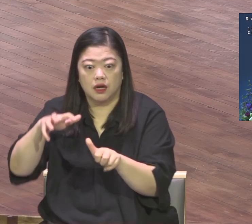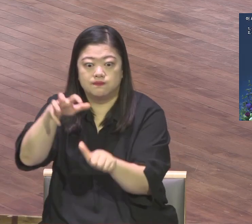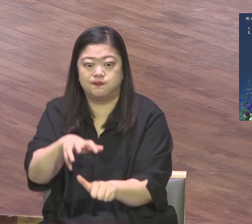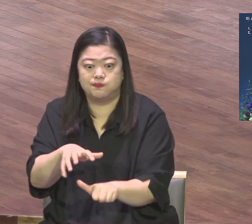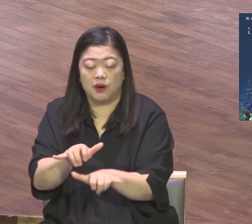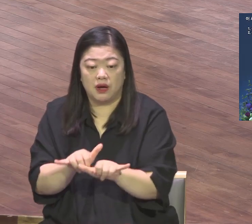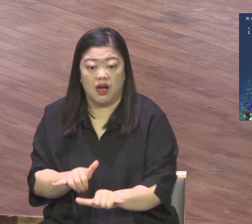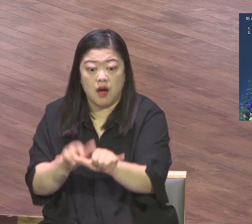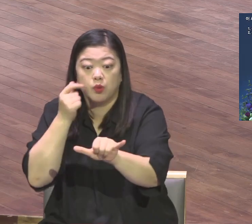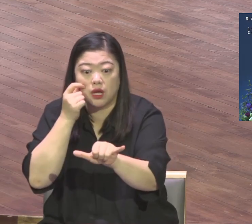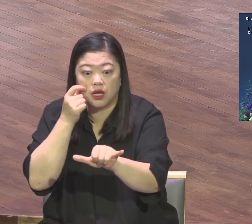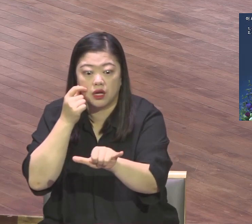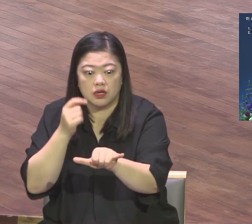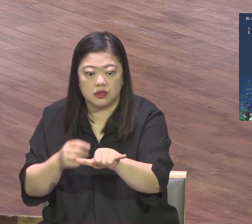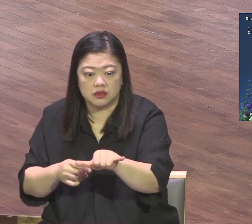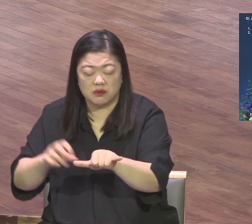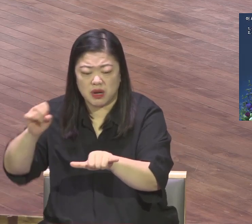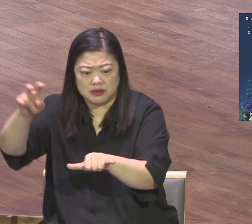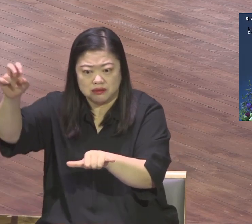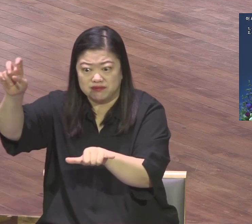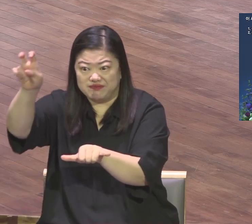이건